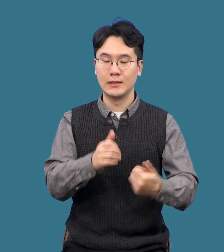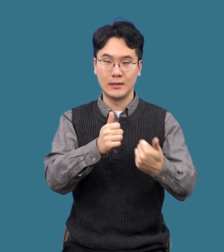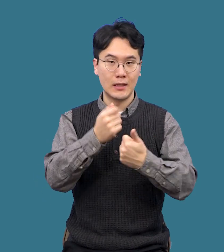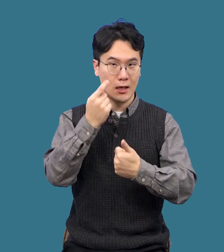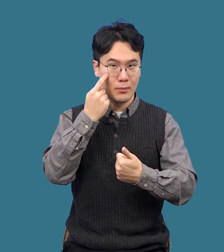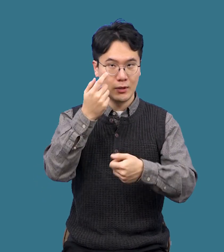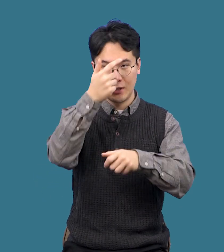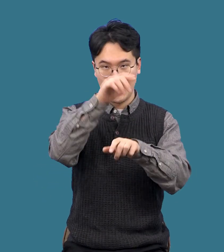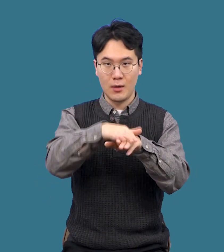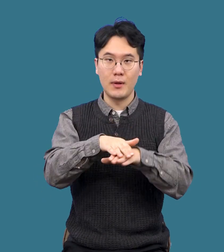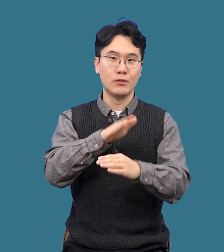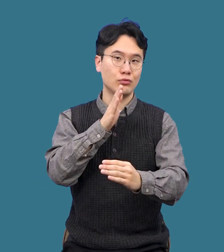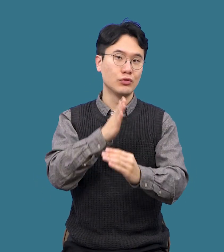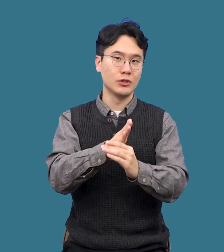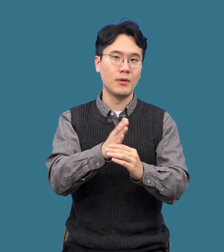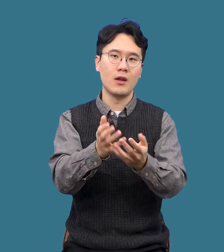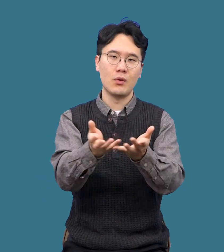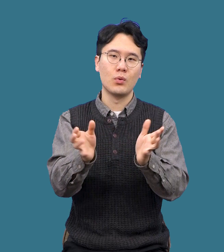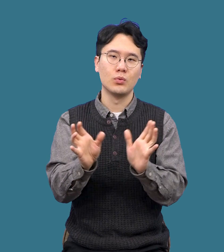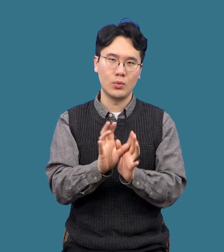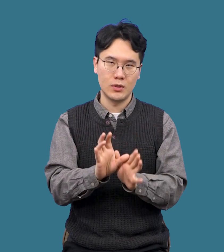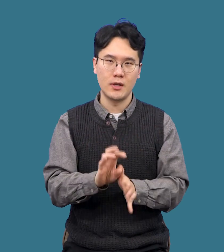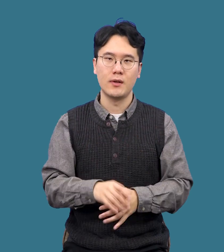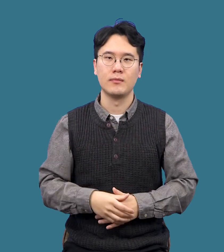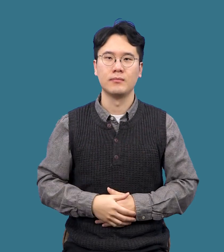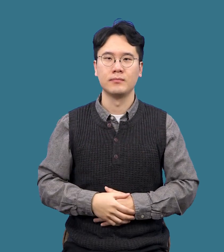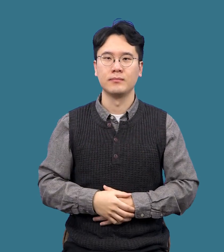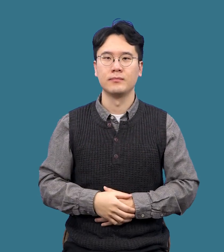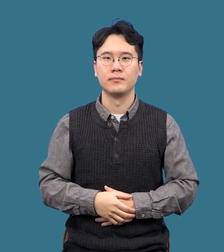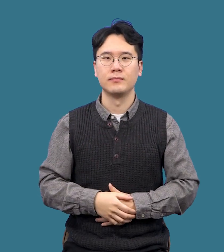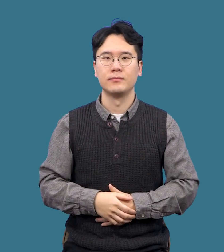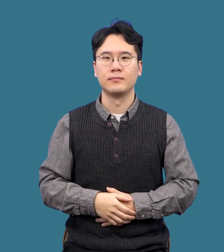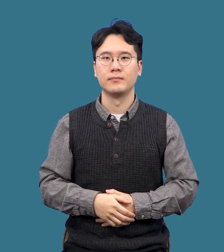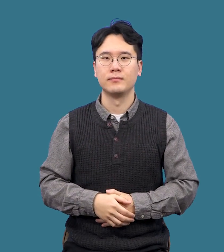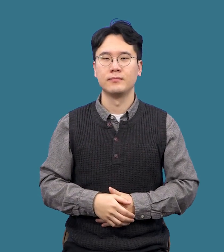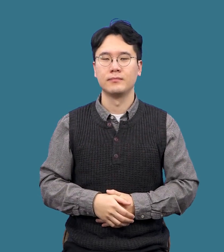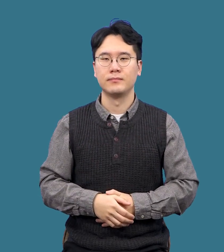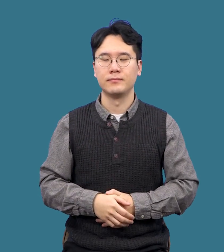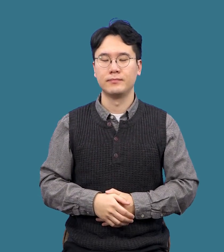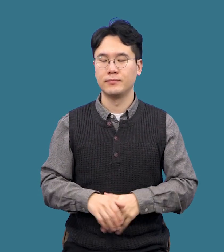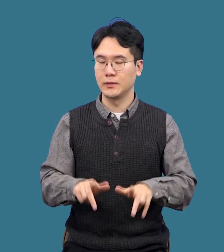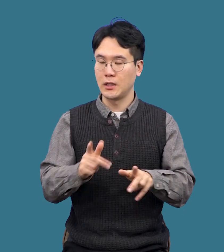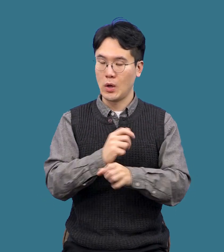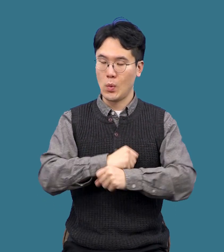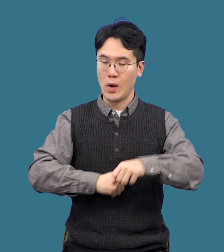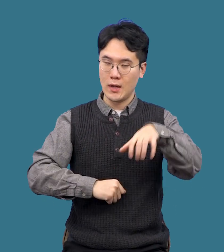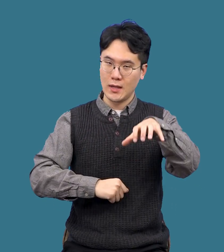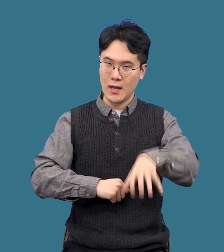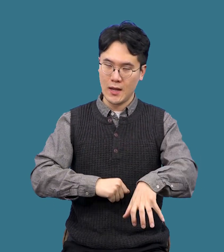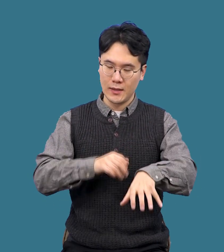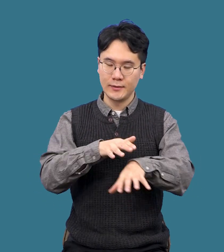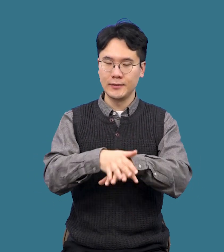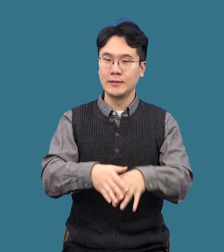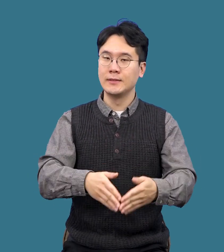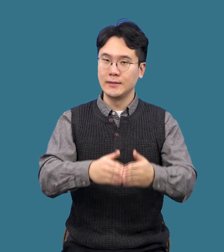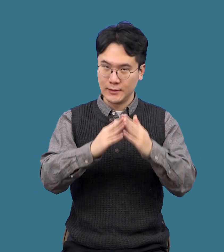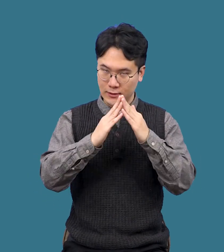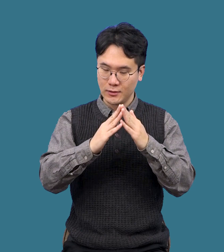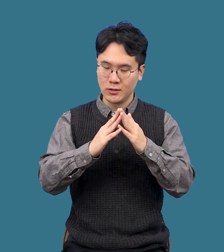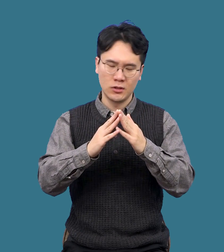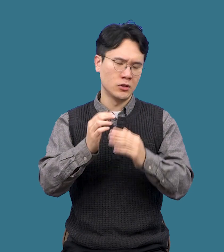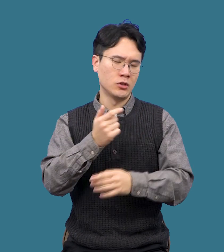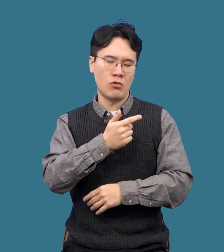예배 중심의 공동체. 자, 이제 광야에 진치고 있었던 이 거대한